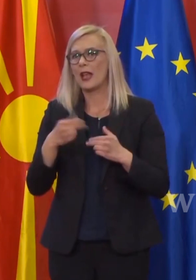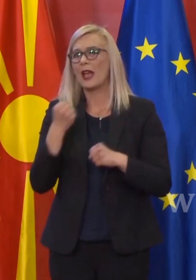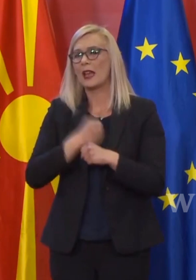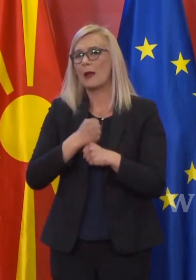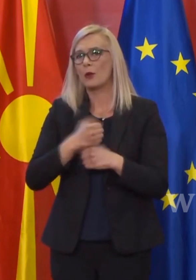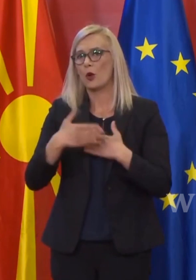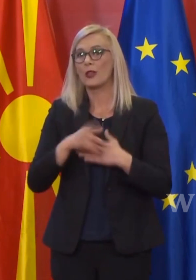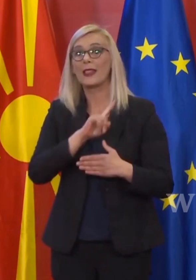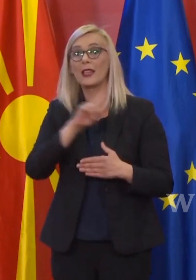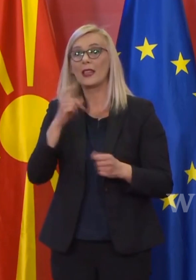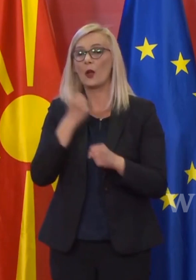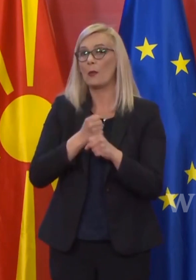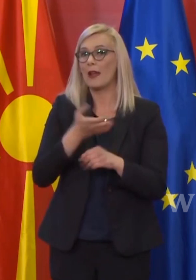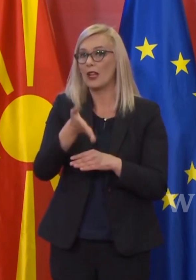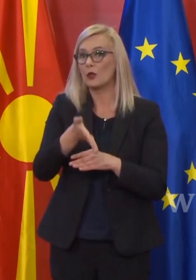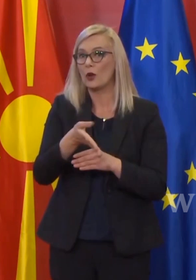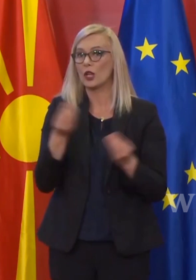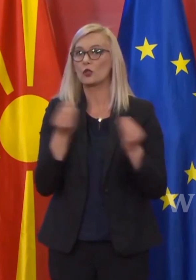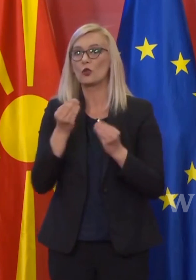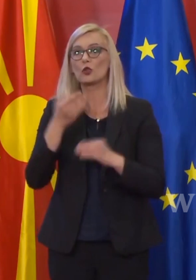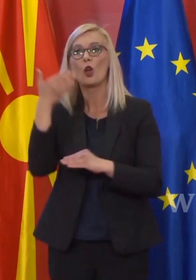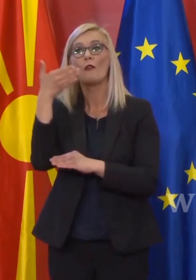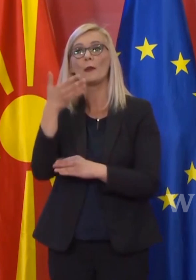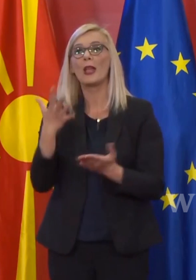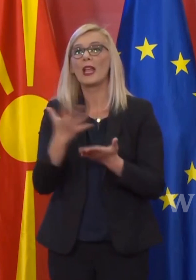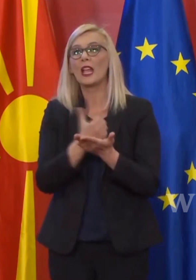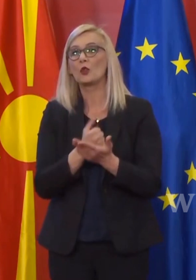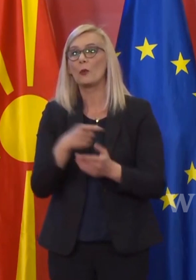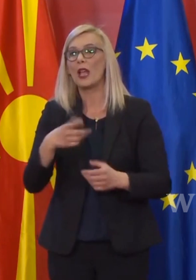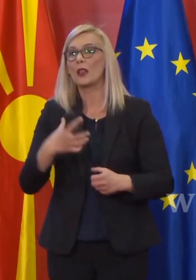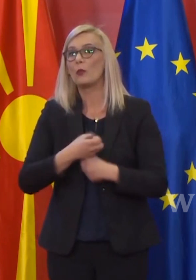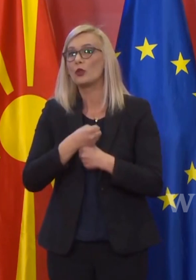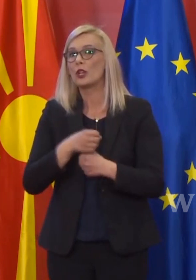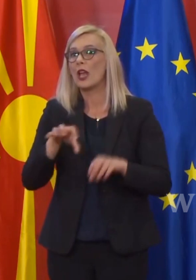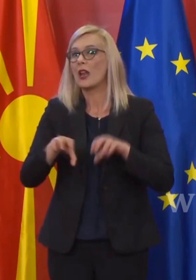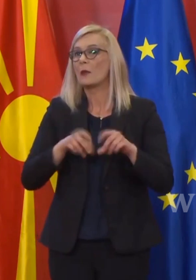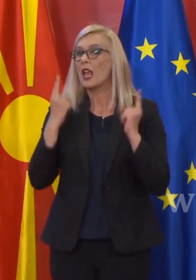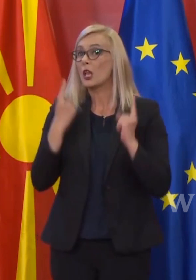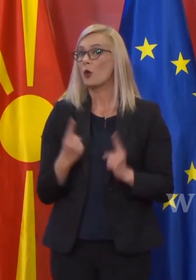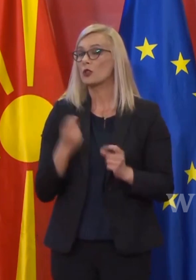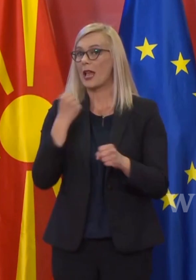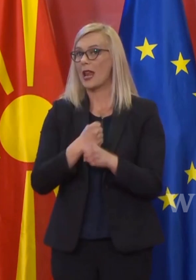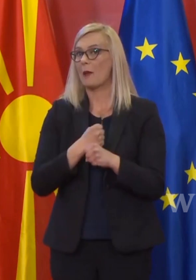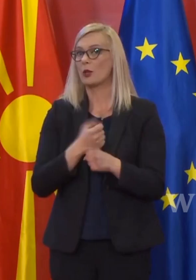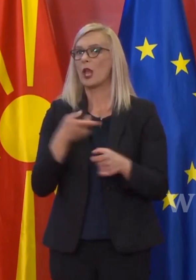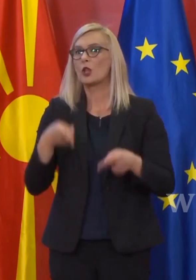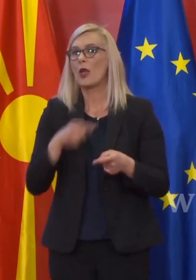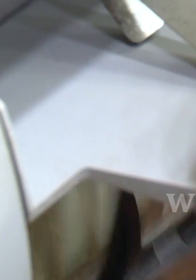bëjnë këtë, për shkak se kompanitë do të marrin mbështetje dhe punëtorët do të mbeten në punë dhe kjo është shumë e rëndësishme për të gjithë